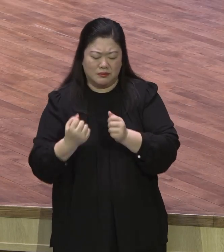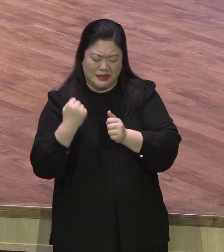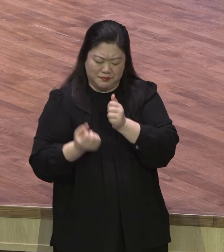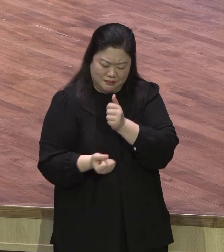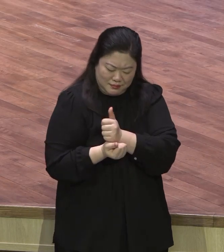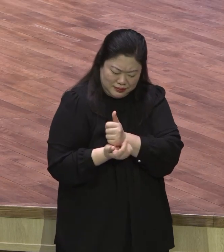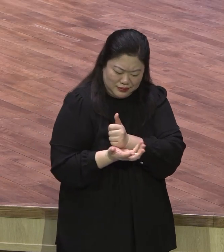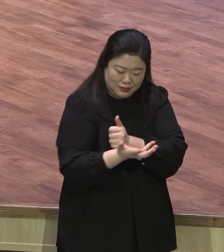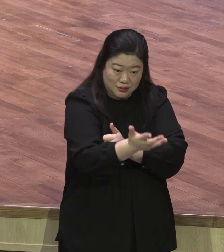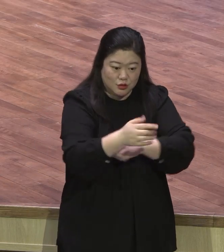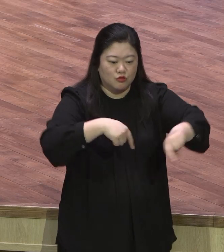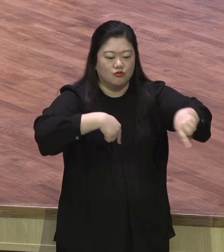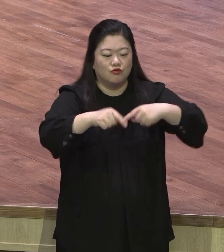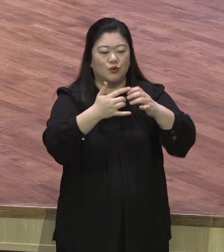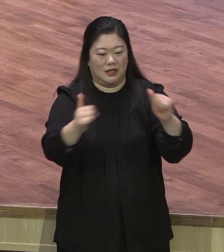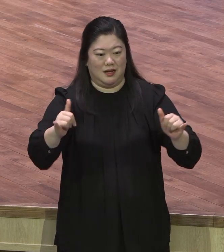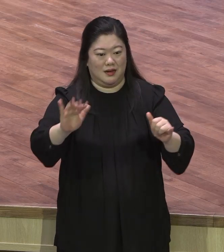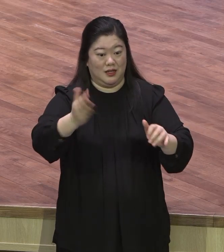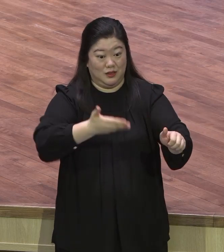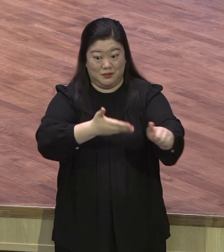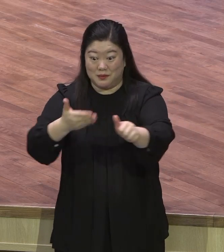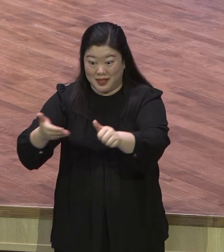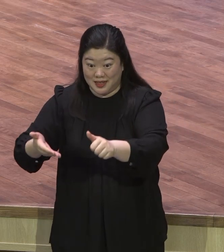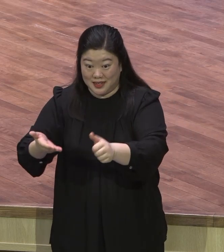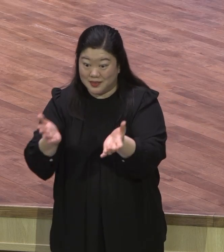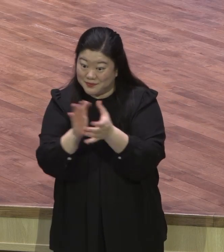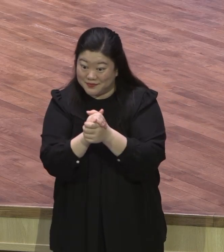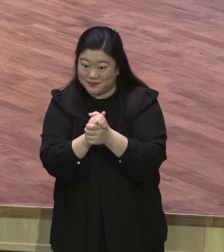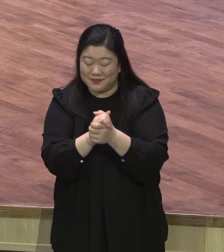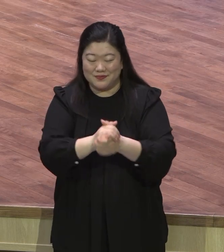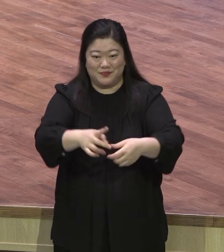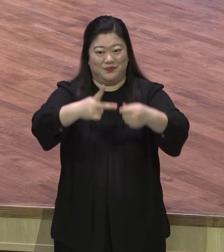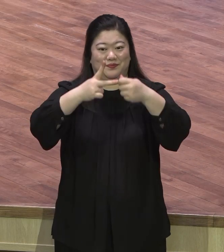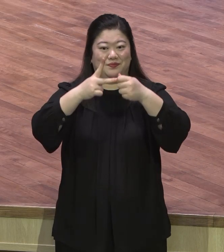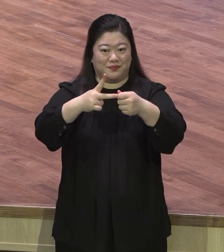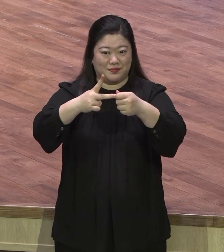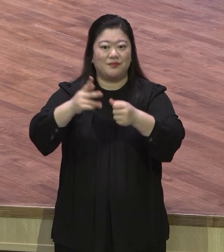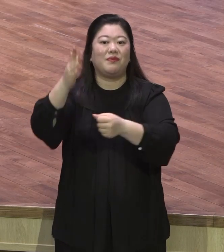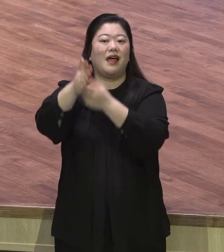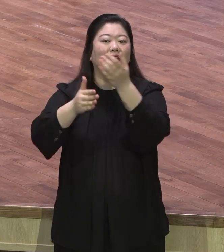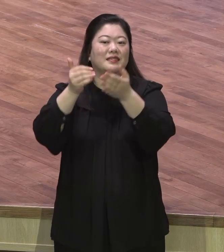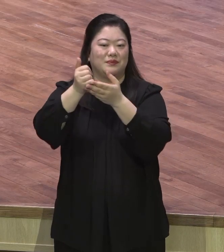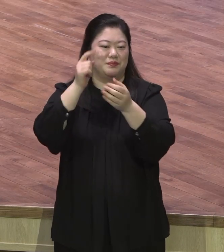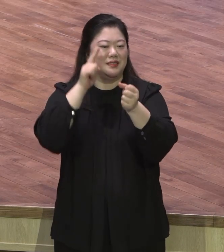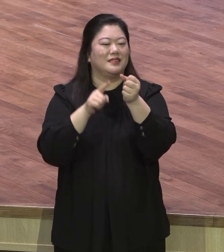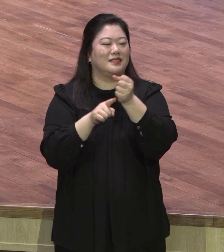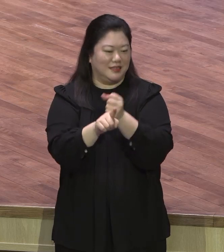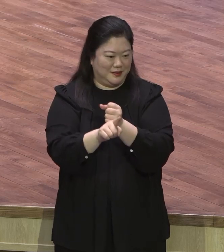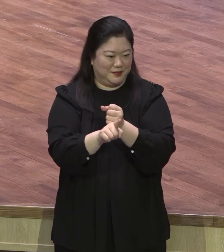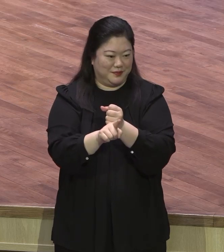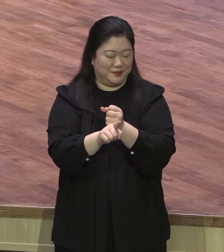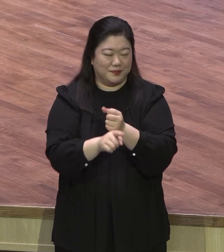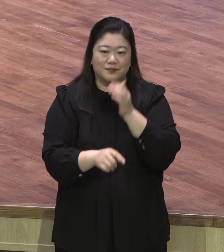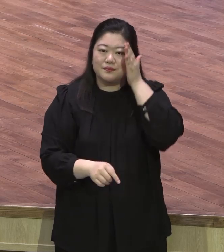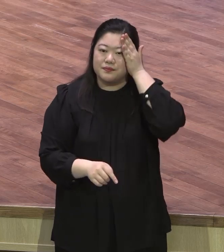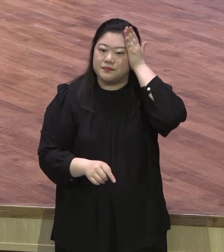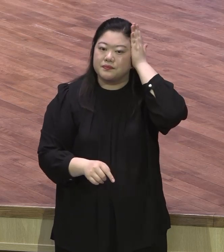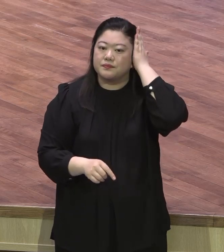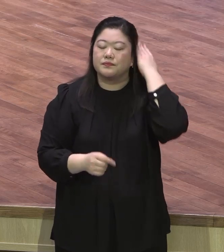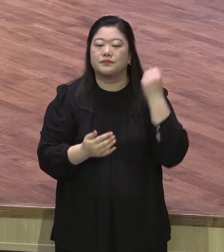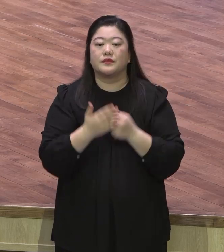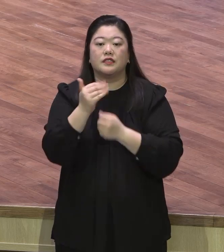주도자들 다 되시길 제물을 축복합니다 두 번째로 하나님의 뜻입니다 10절을 봅니다 나라가